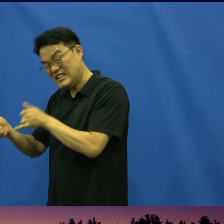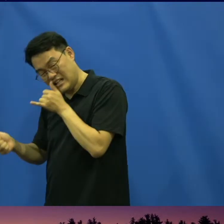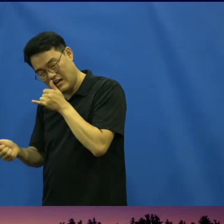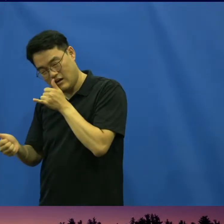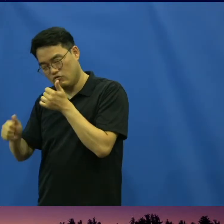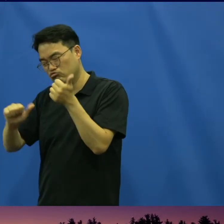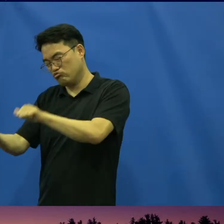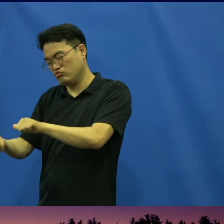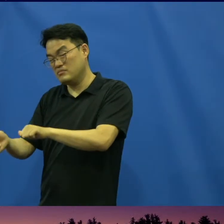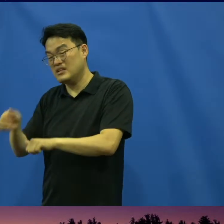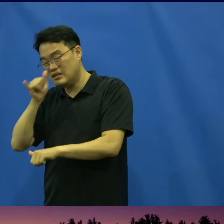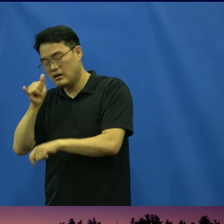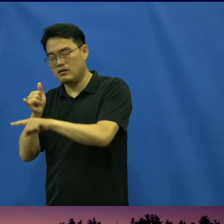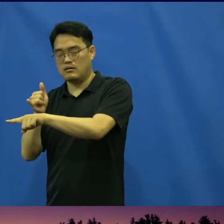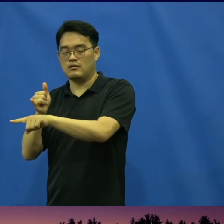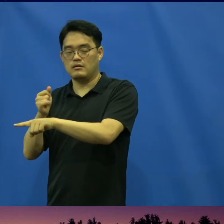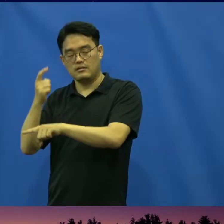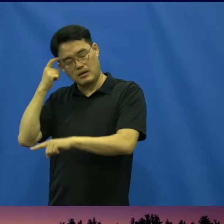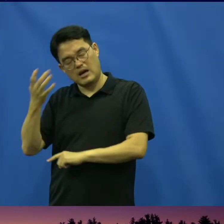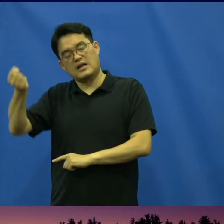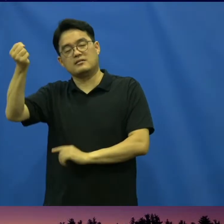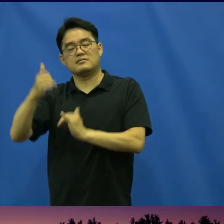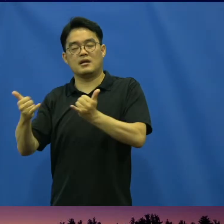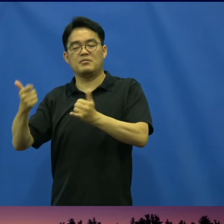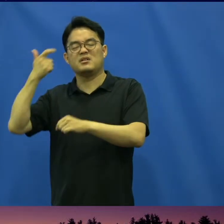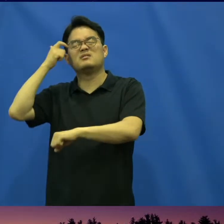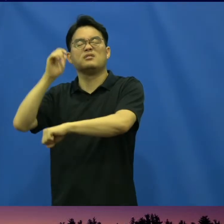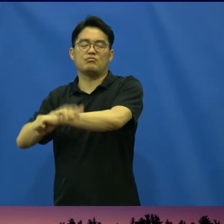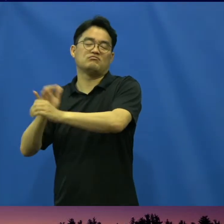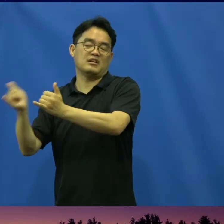그러나 대부분 시작점에서 끝을 생각하지 못하죠.